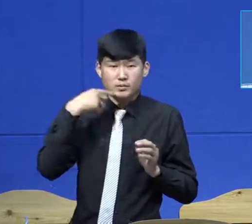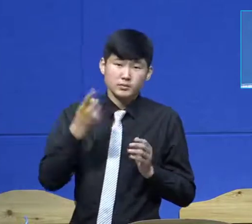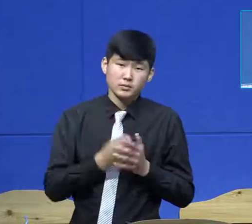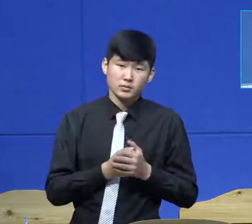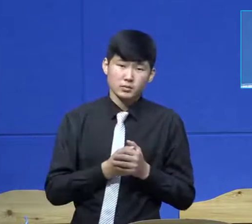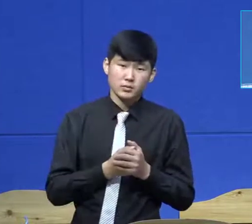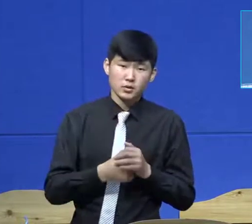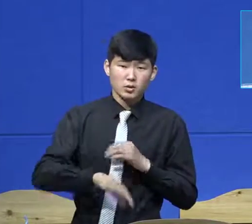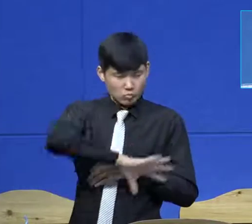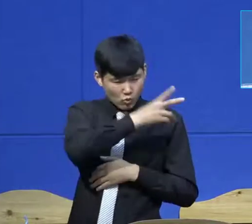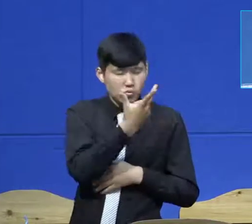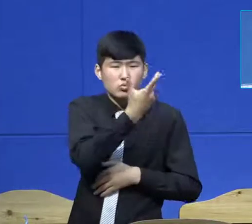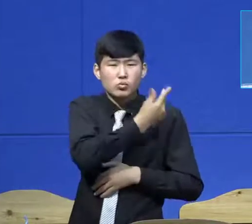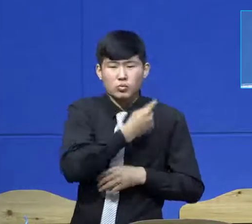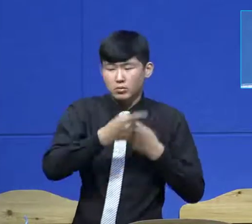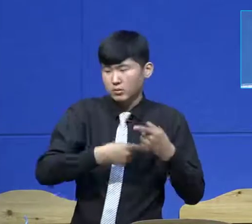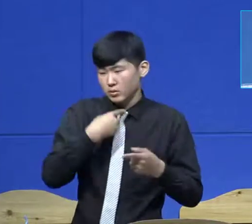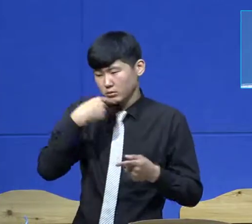бүх юм үнээр нийлж өгсөн юм